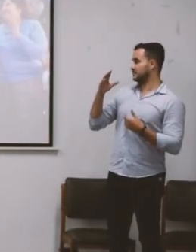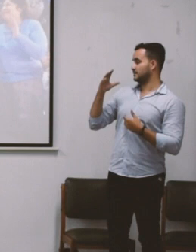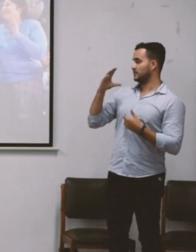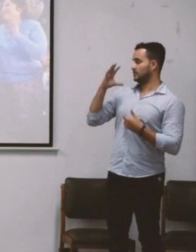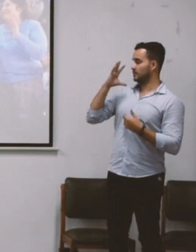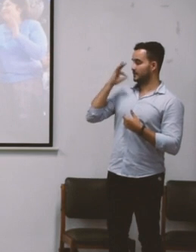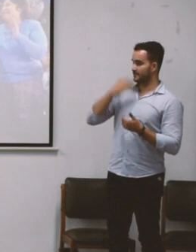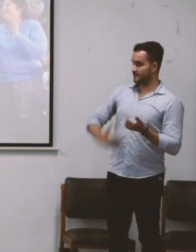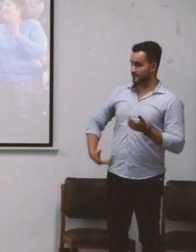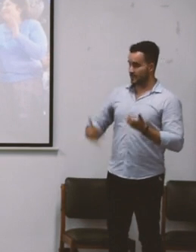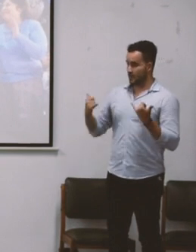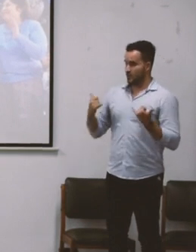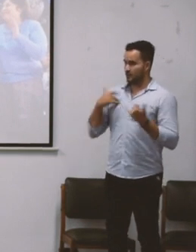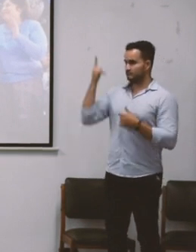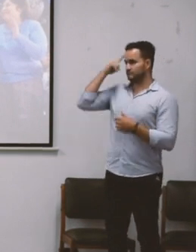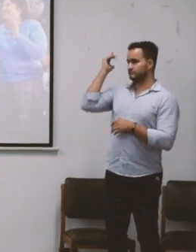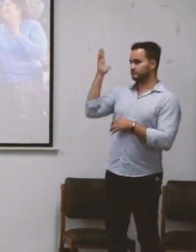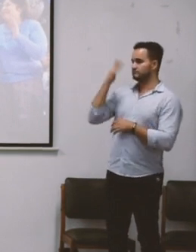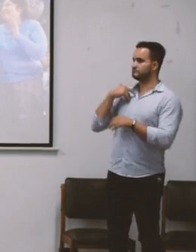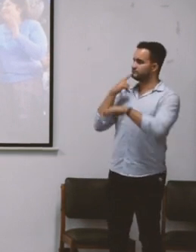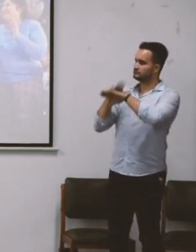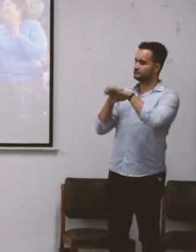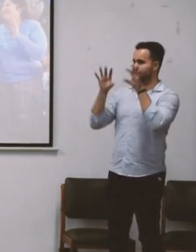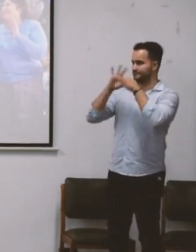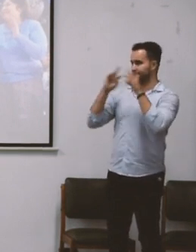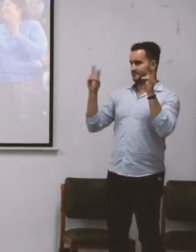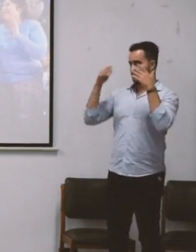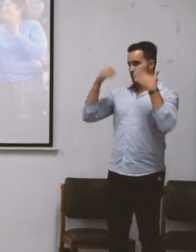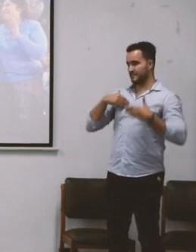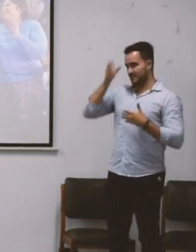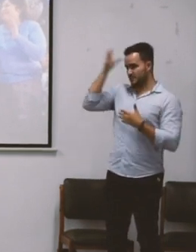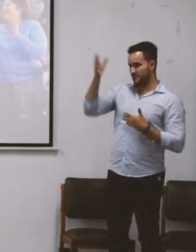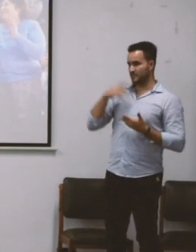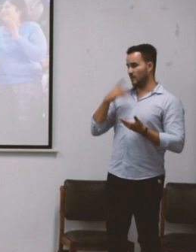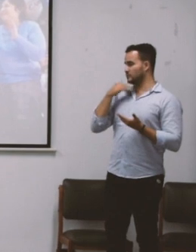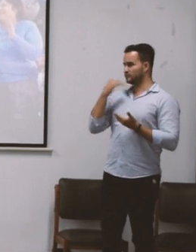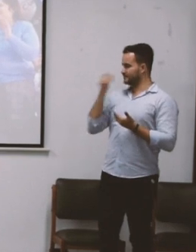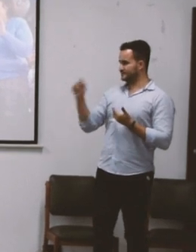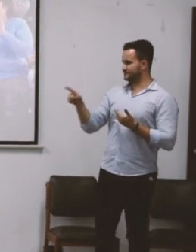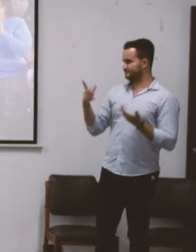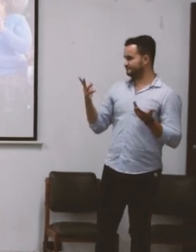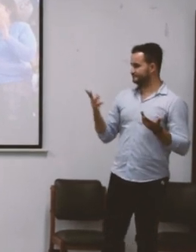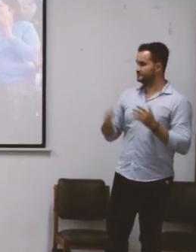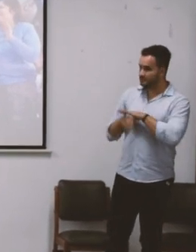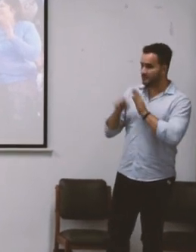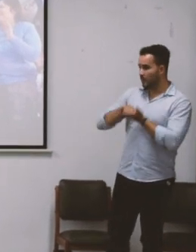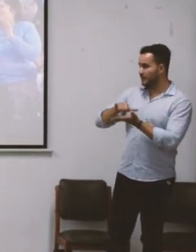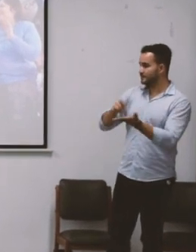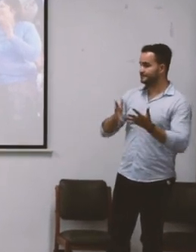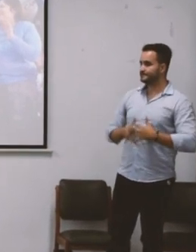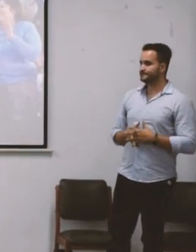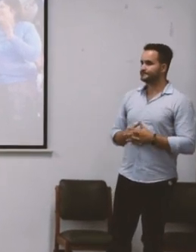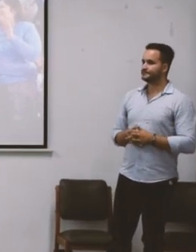forma diferente de concebir a esa población en condición de discapacidad, pues seguirá siendo lo mismo que se está viendo.